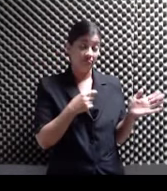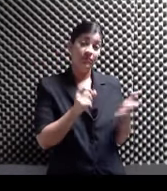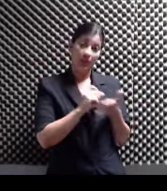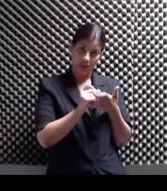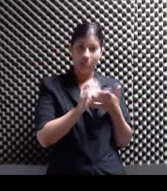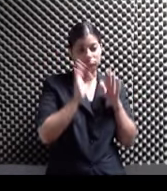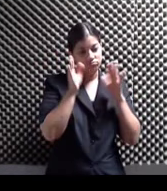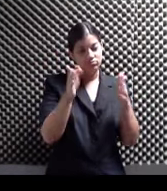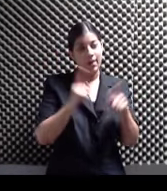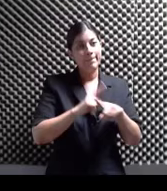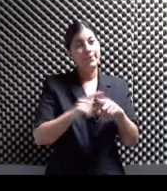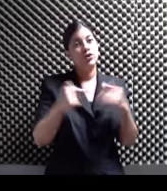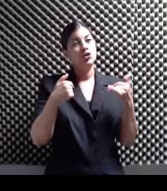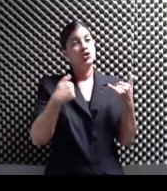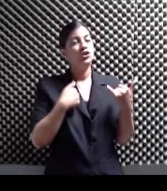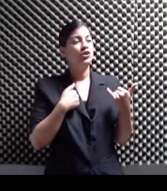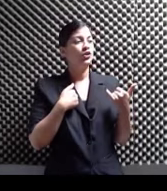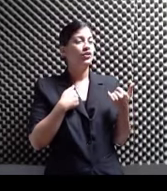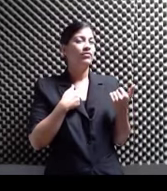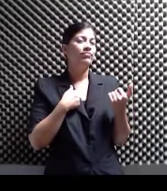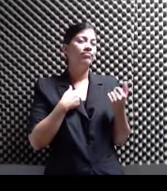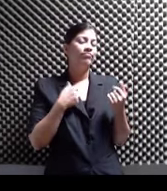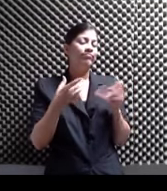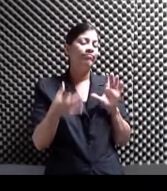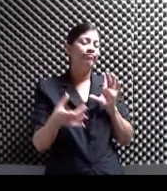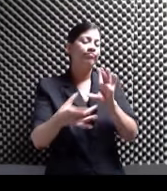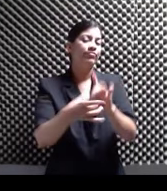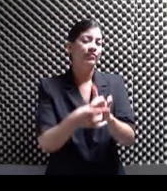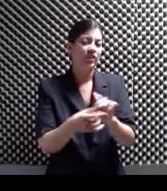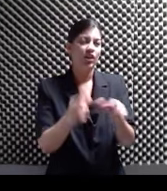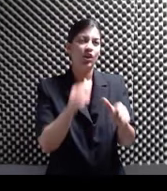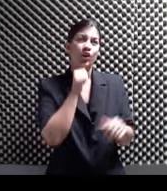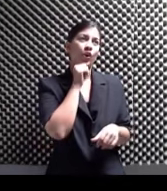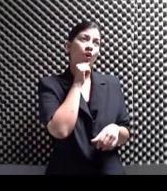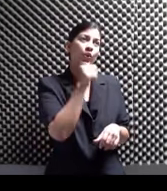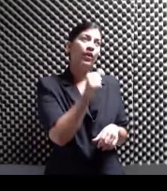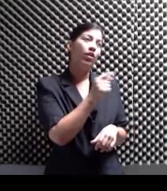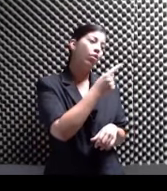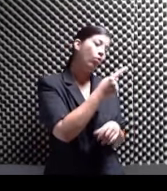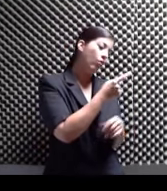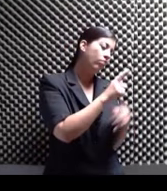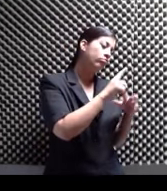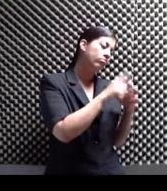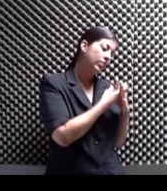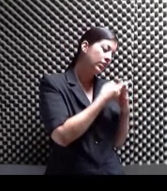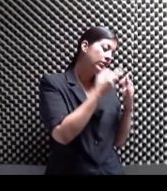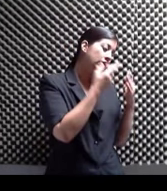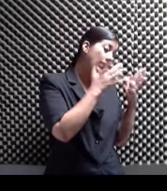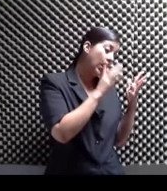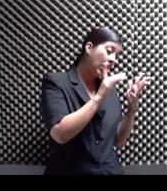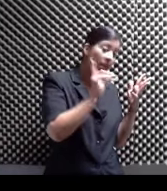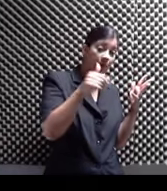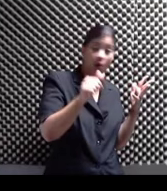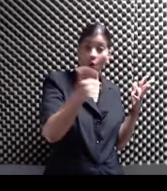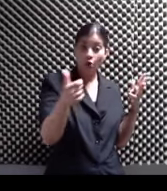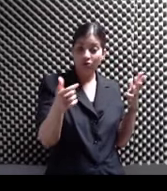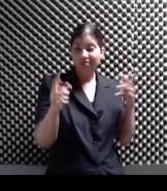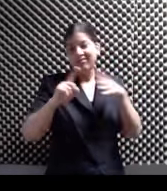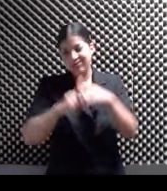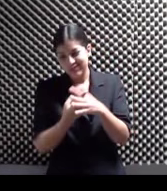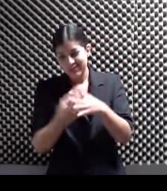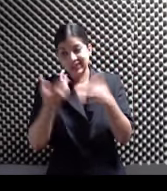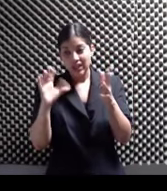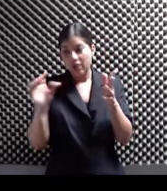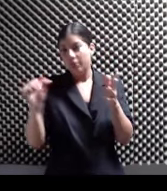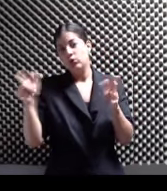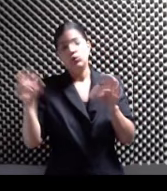pero la dirección que estoy haciendo es unificarlos, no es que empieza, termina uno y vamos al otro, sino entre uno y el otro ocurre algo que nos lleva